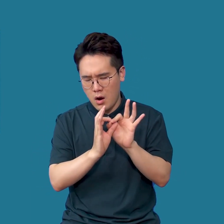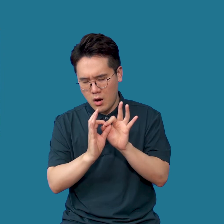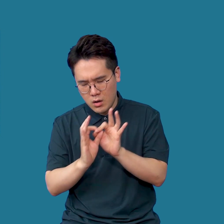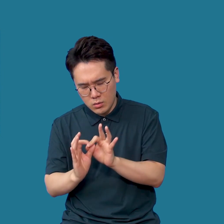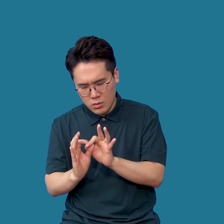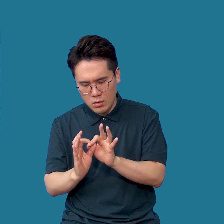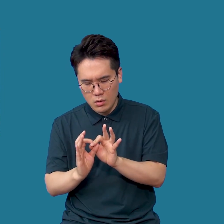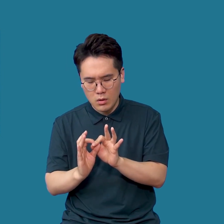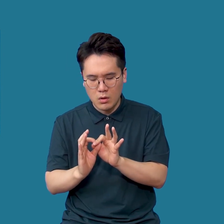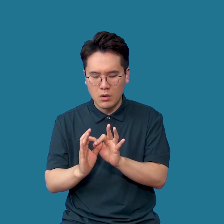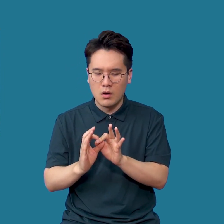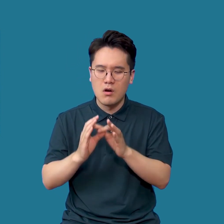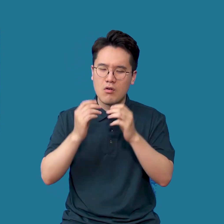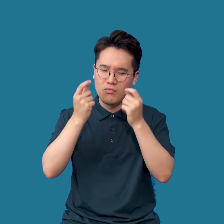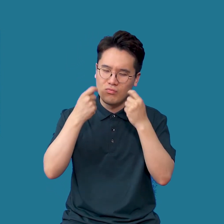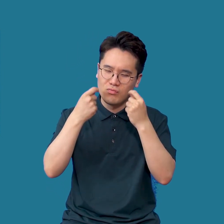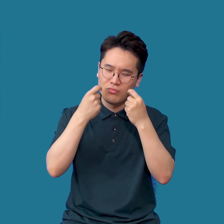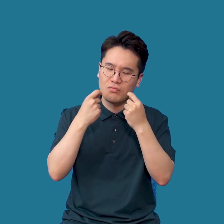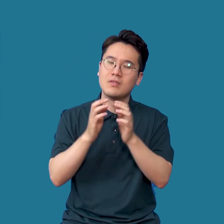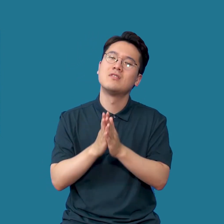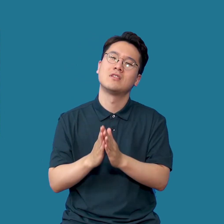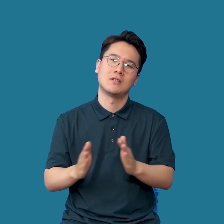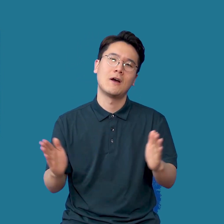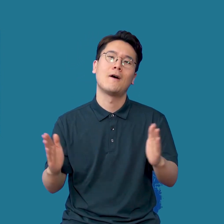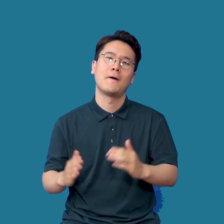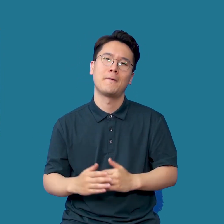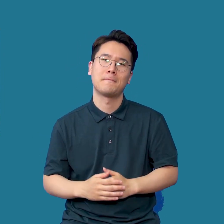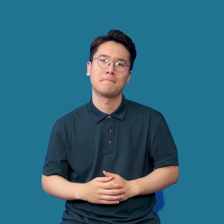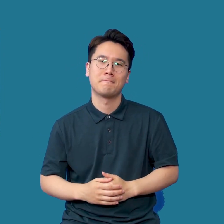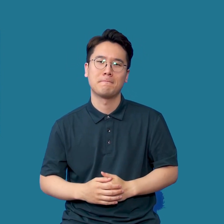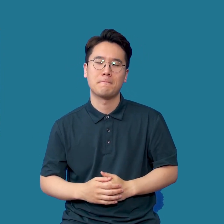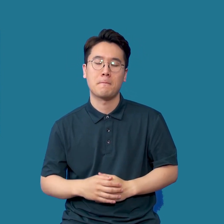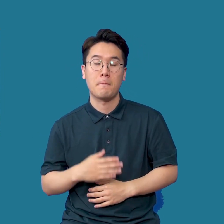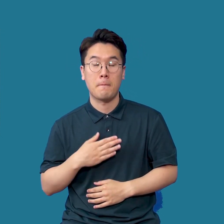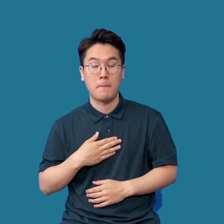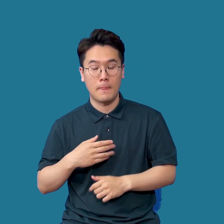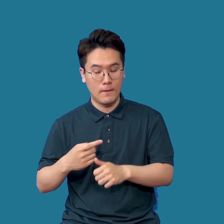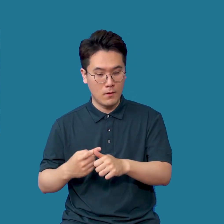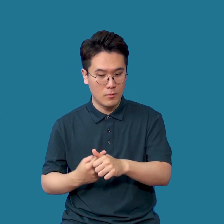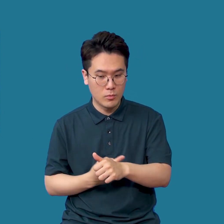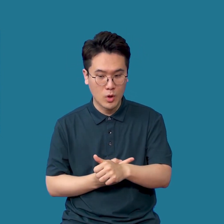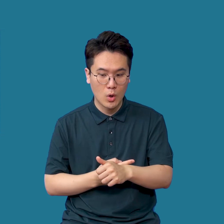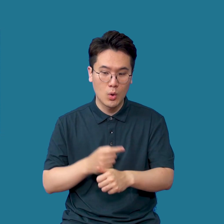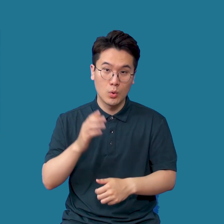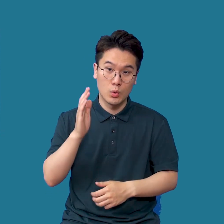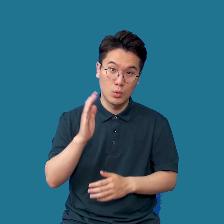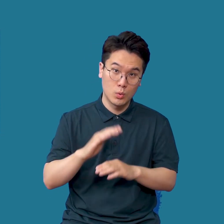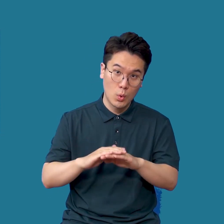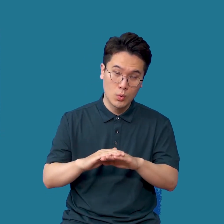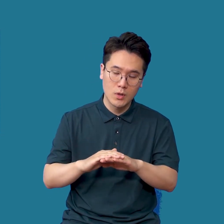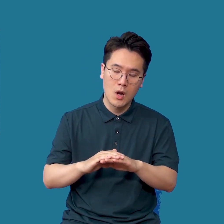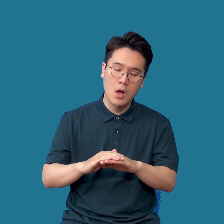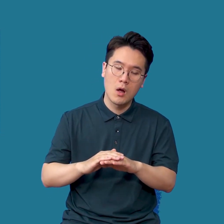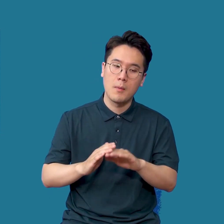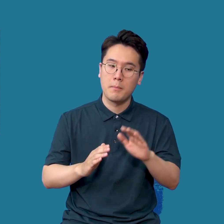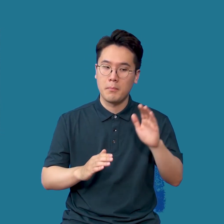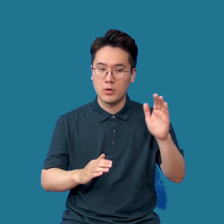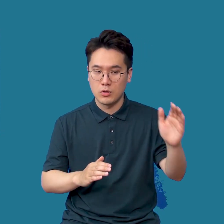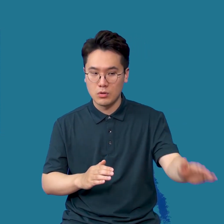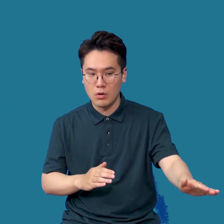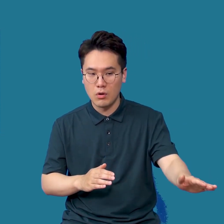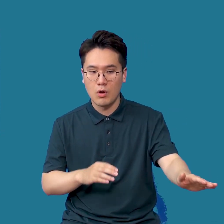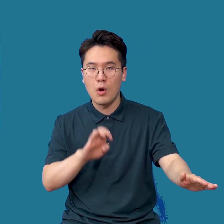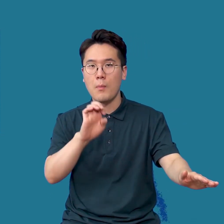너무 괴로워서 엉엉 울다가 자기도 모르게 손을 뻗쳐서 옆에 있는 폴이라는 성도의